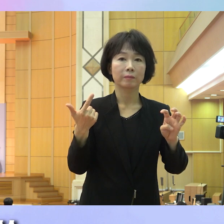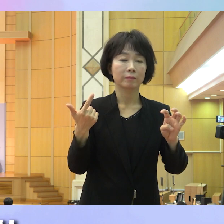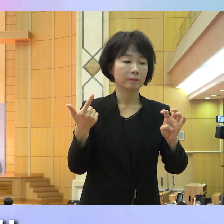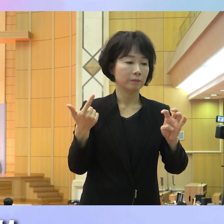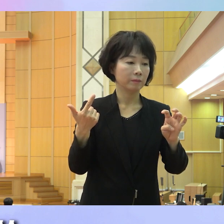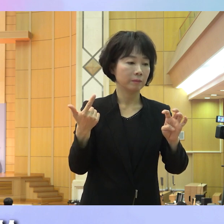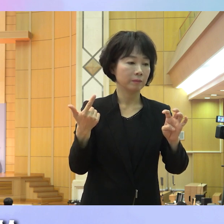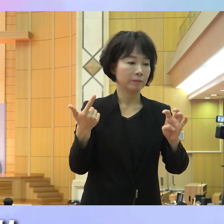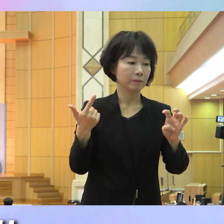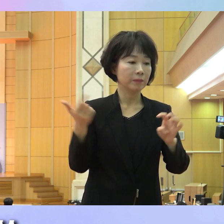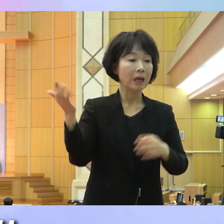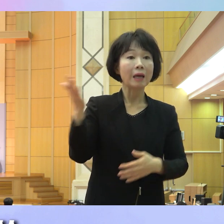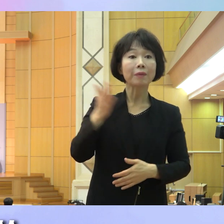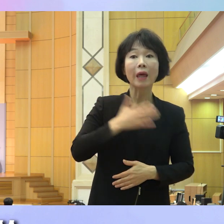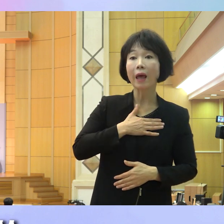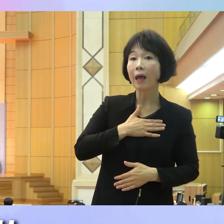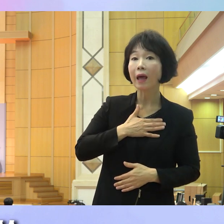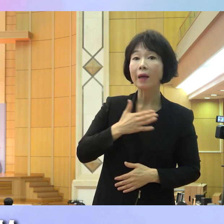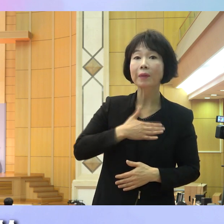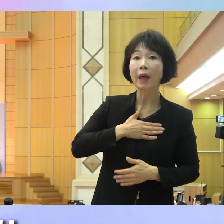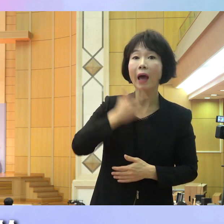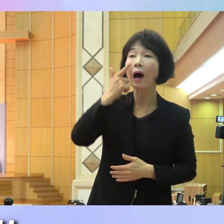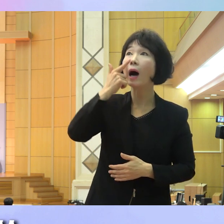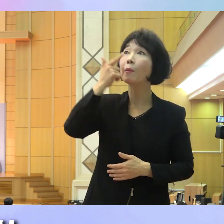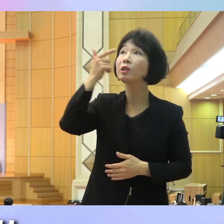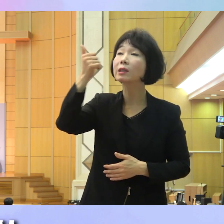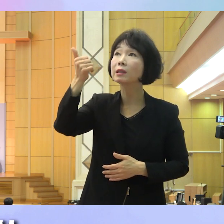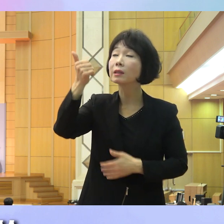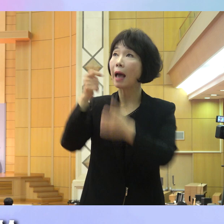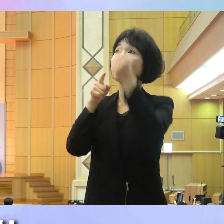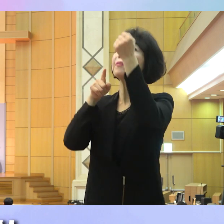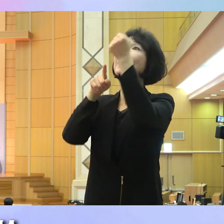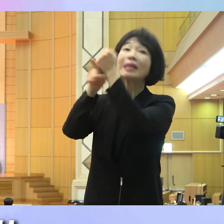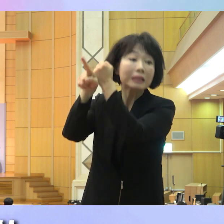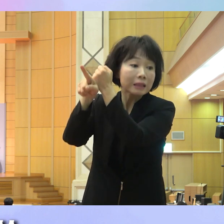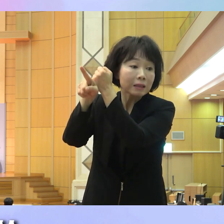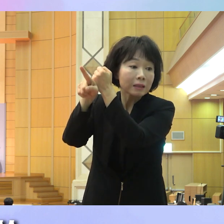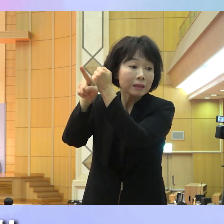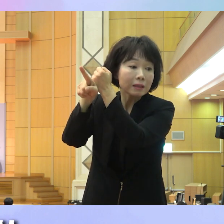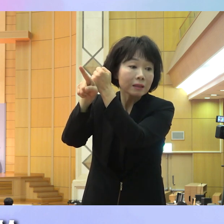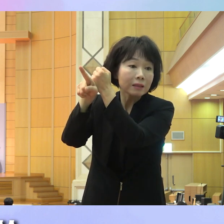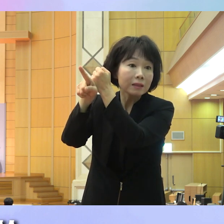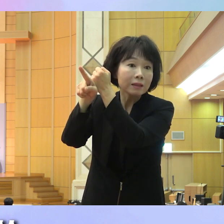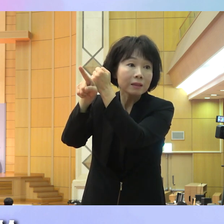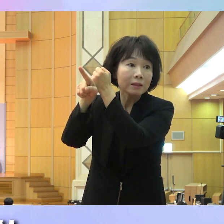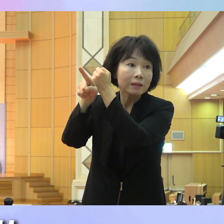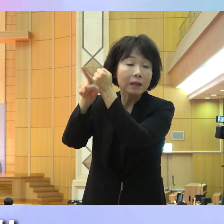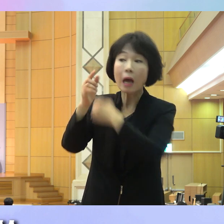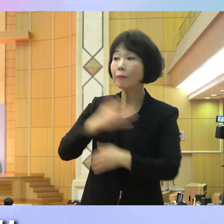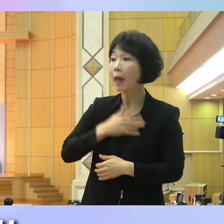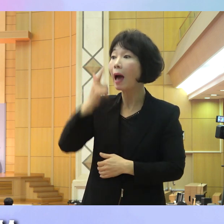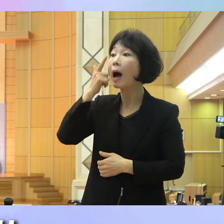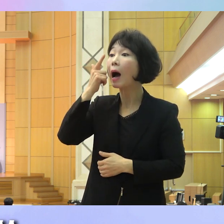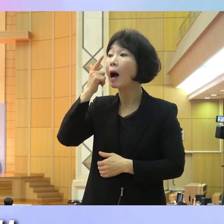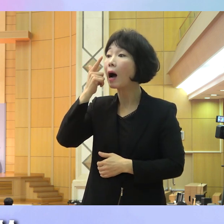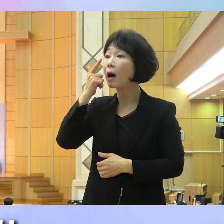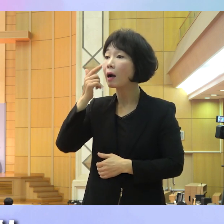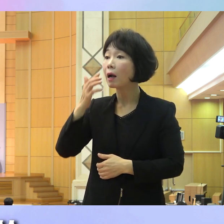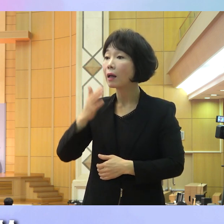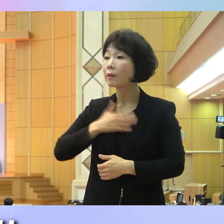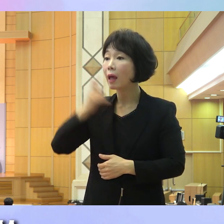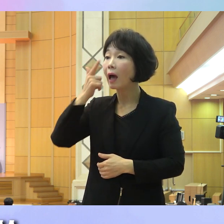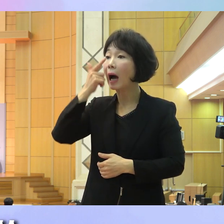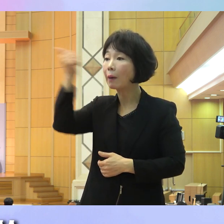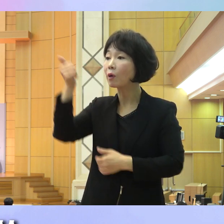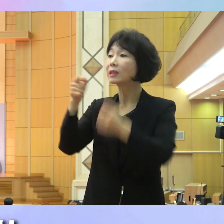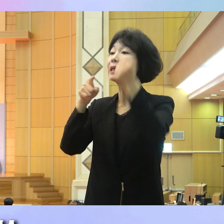4장 34절에 그렇게 말씀했는데 6장 40절에 보니까 내 아버지의 뜻은 예수님이